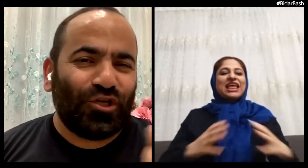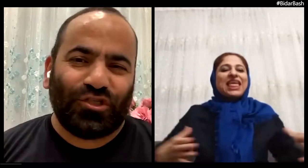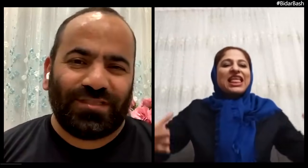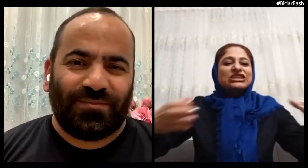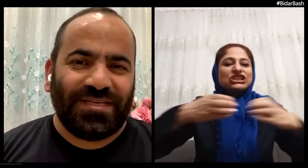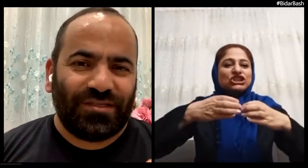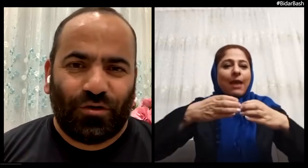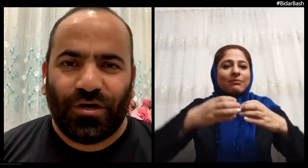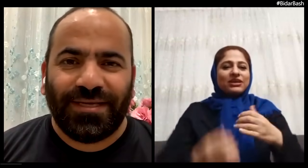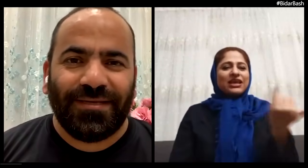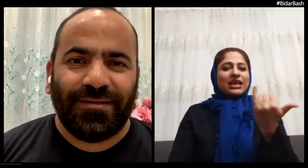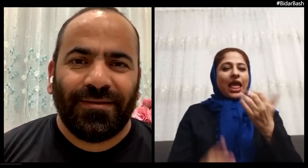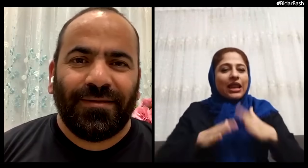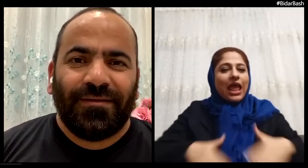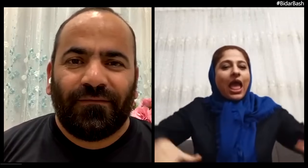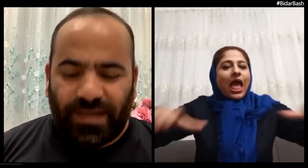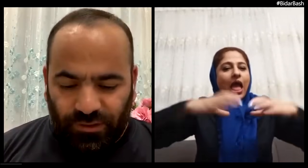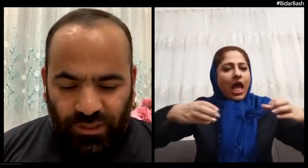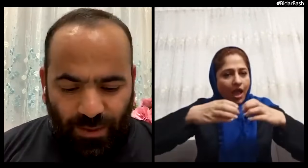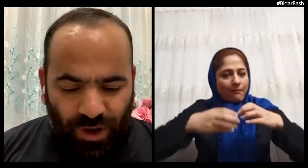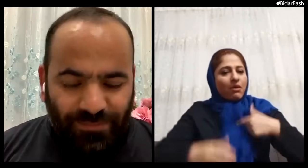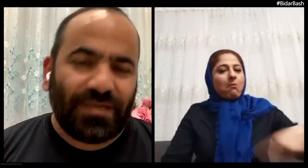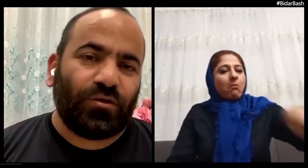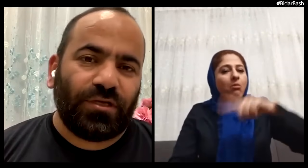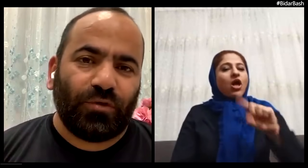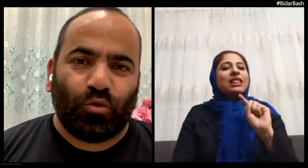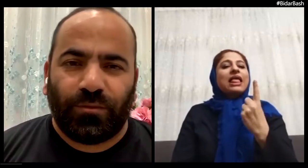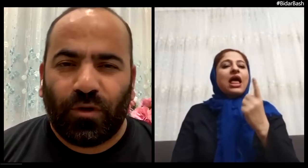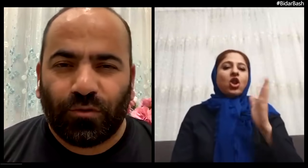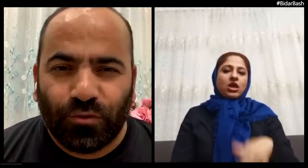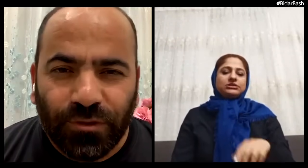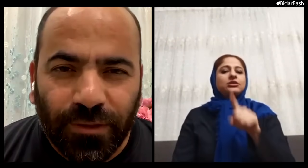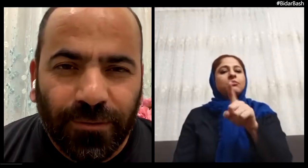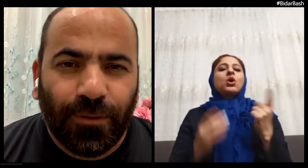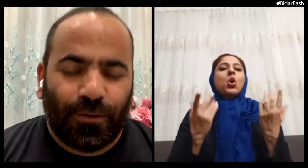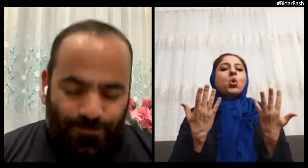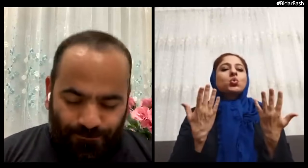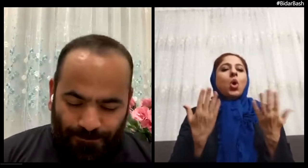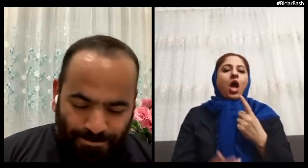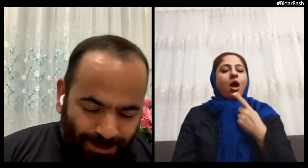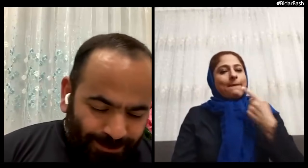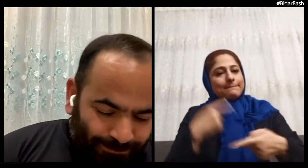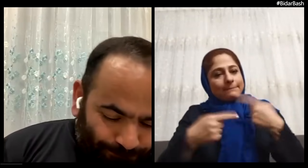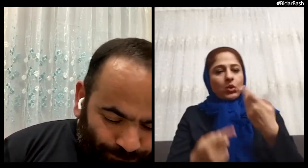بحث مناجات، بحث دعاه و دعای ابو حمزه رو داریم میخونیم با دوستان. خب